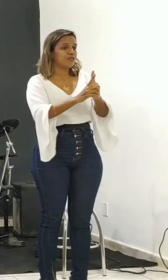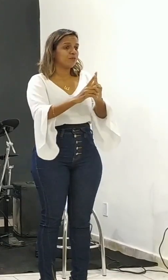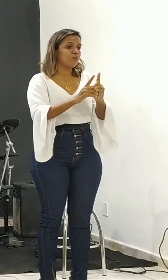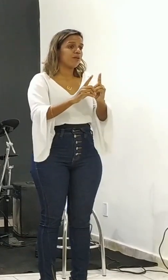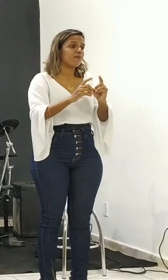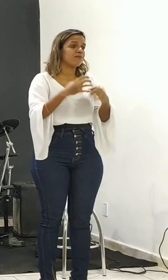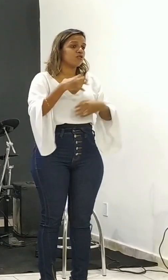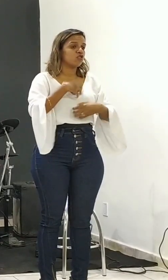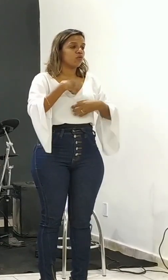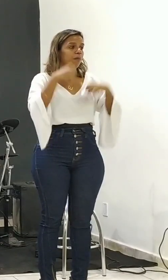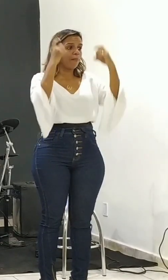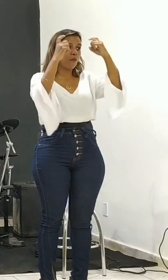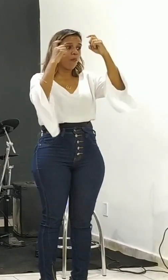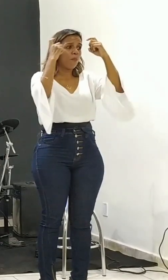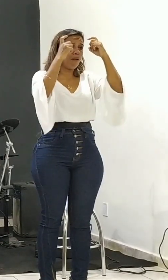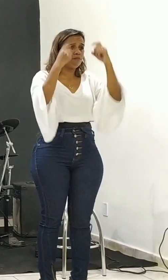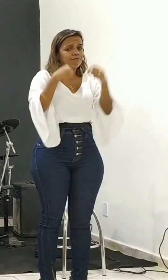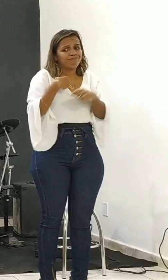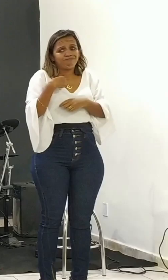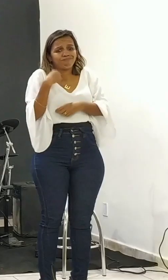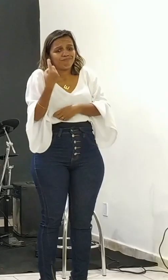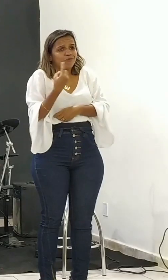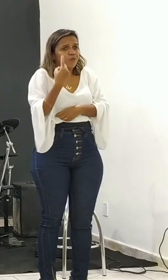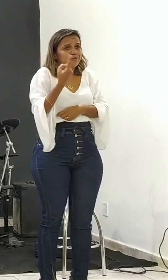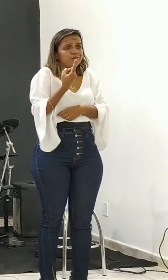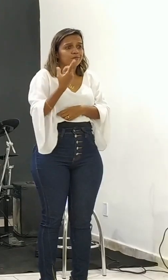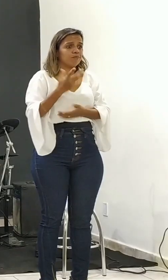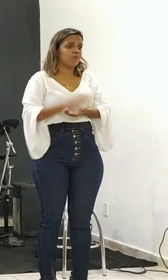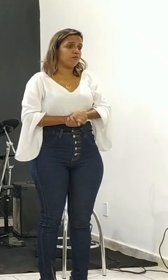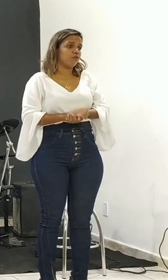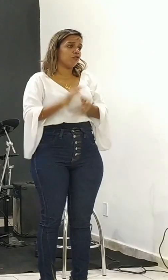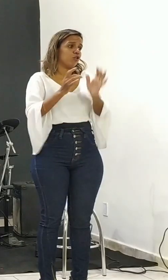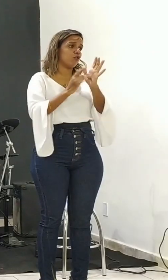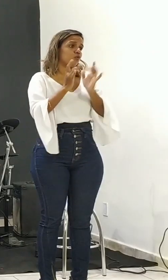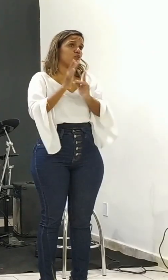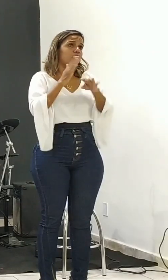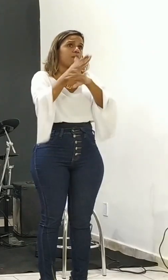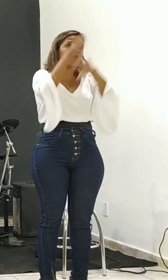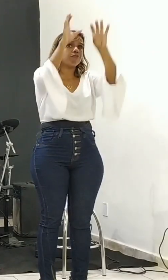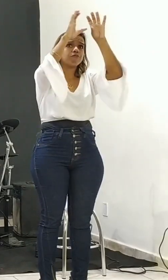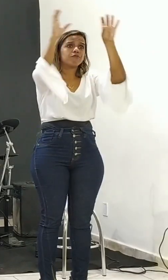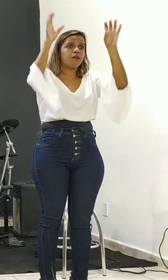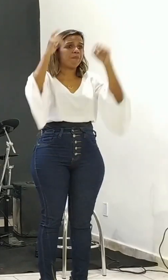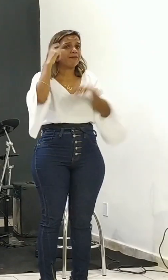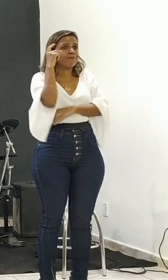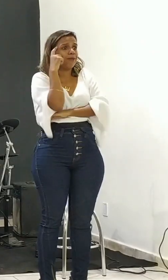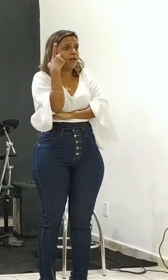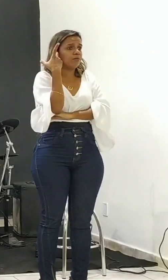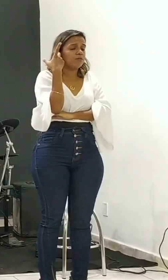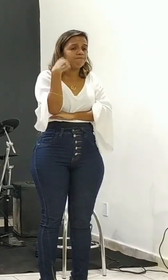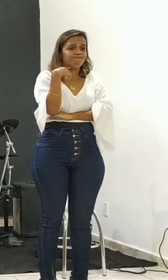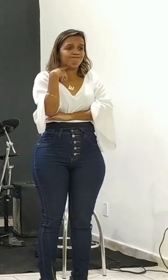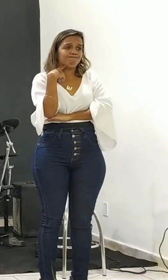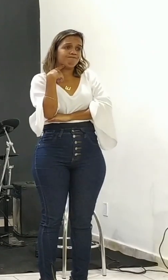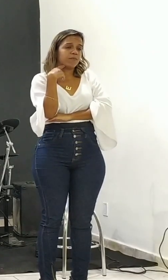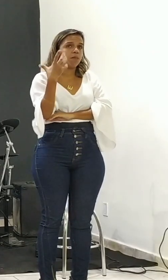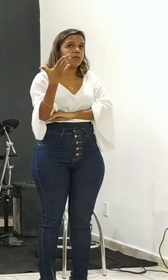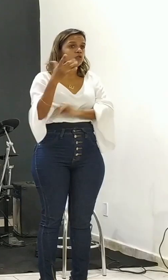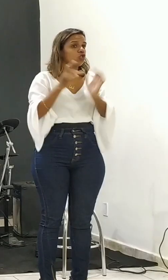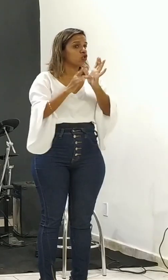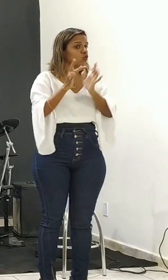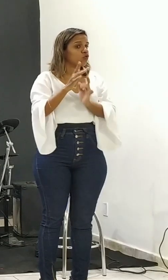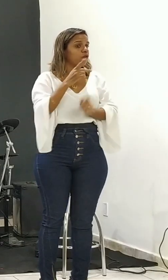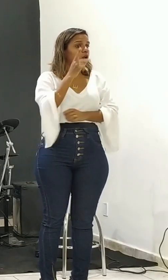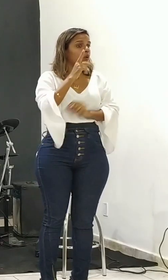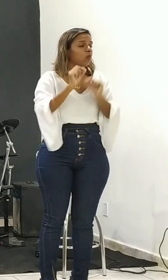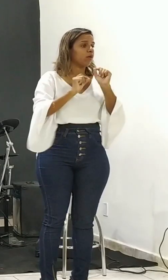preocupados, porque vou ficar sozinho, Jesus vai embora para o céu, né? Os discípulos talvez tenham pensado assim. E aí o que Jesus disse? Ensinamos